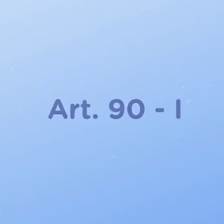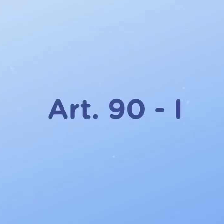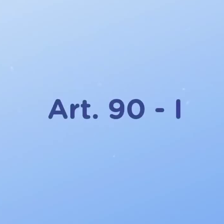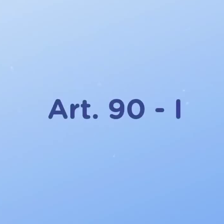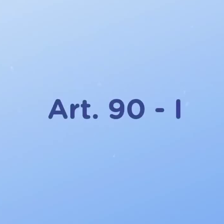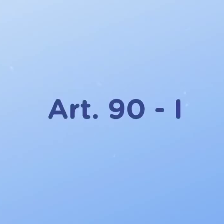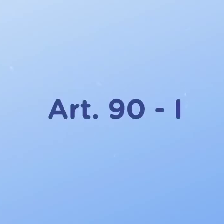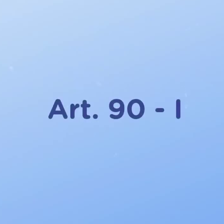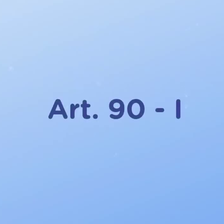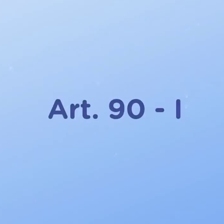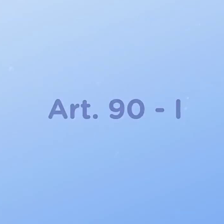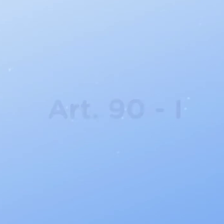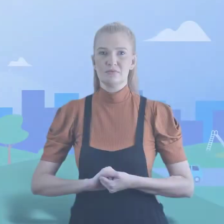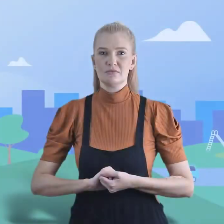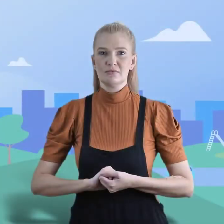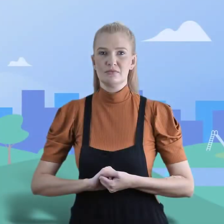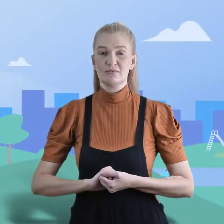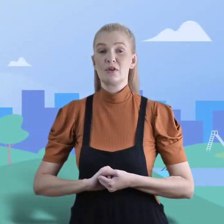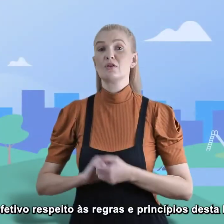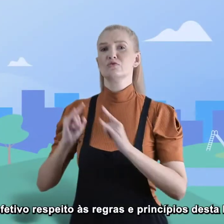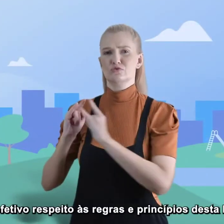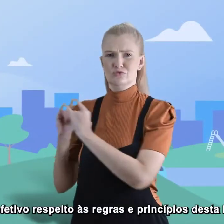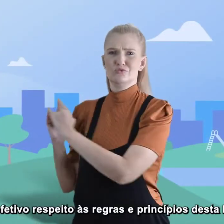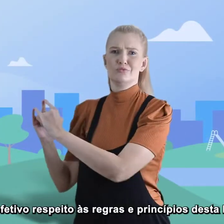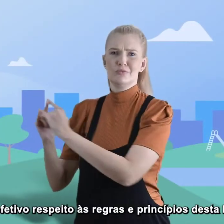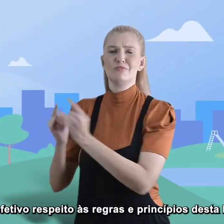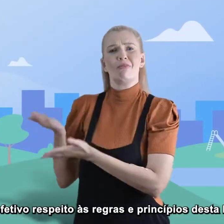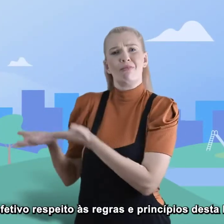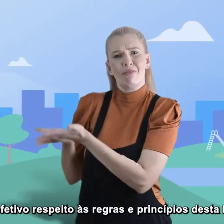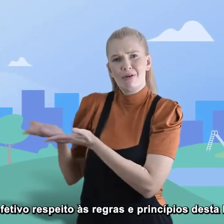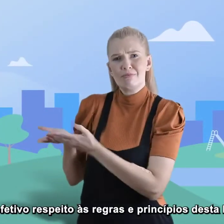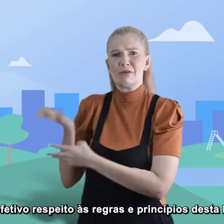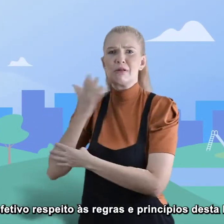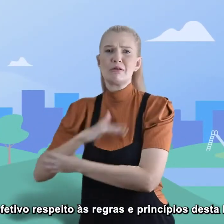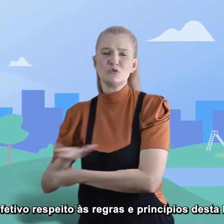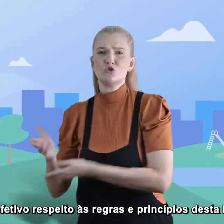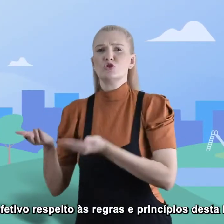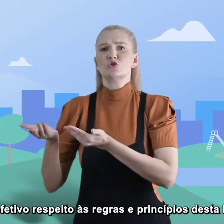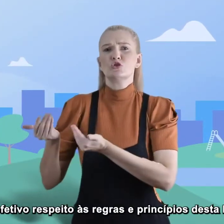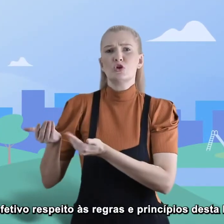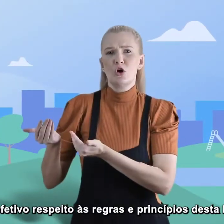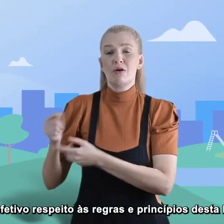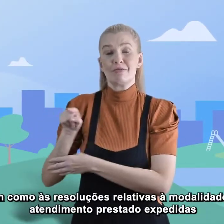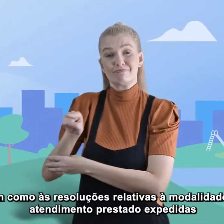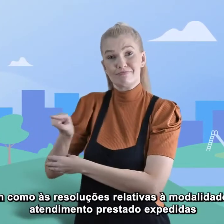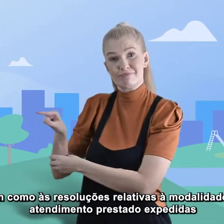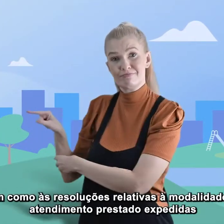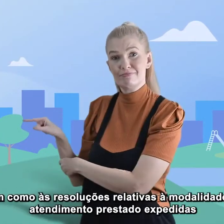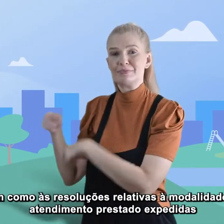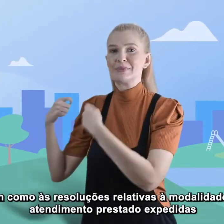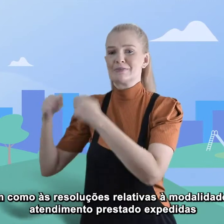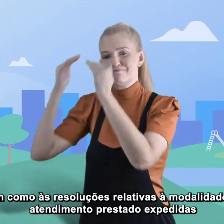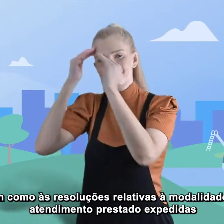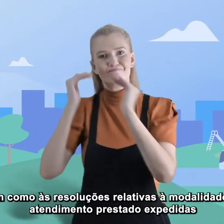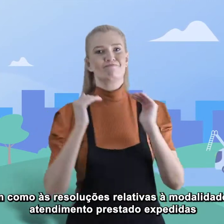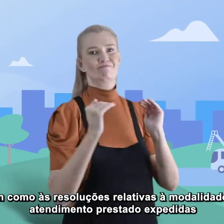Artigo 90, inciso 1º. O efetivo respeito às regras e princípios desta lei, bem como as resoluções